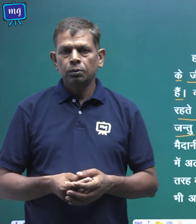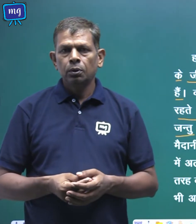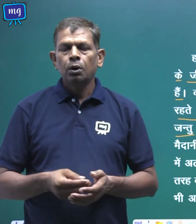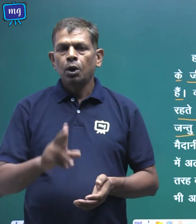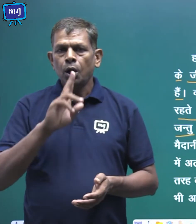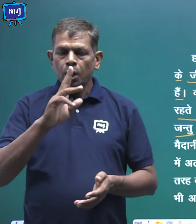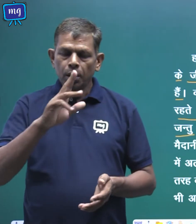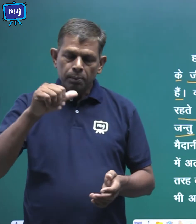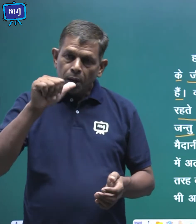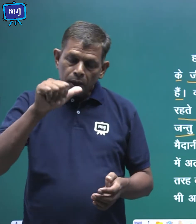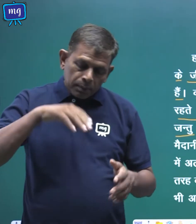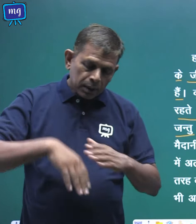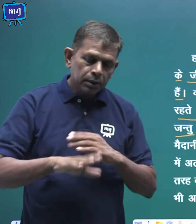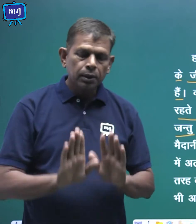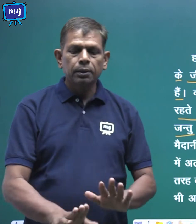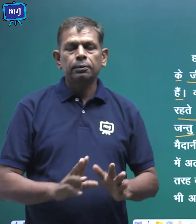जल में रहते हैं।